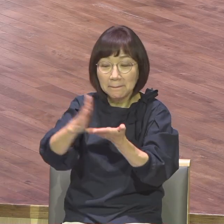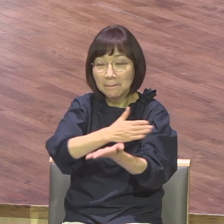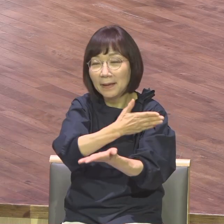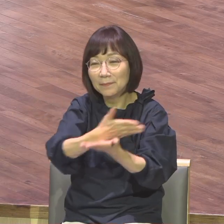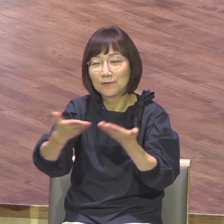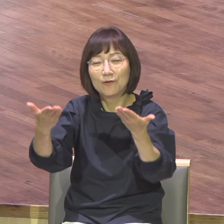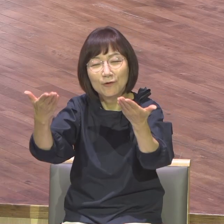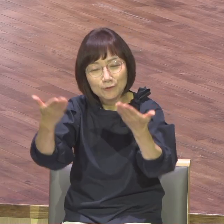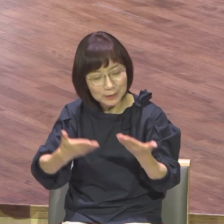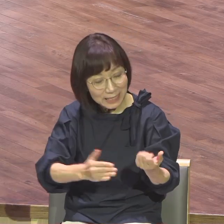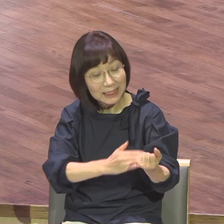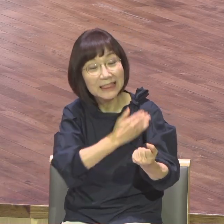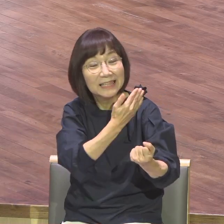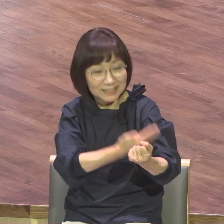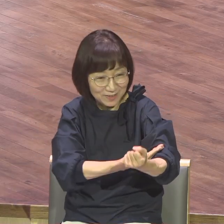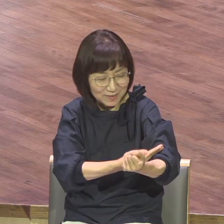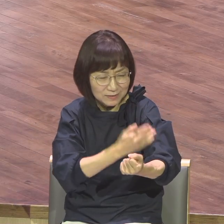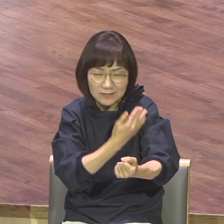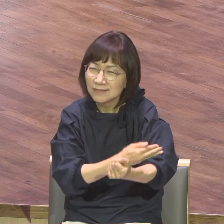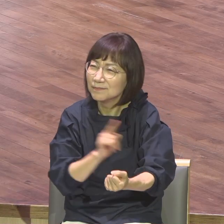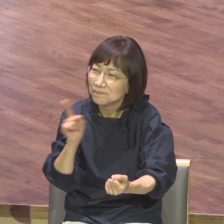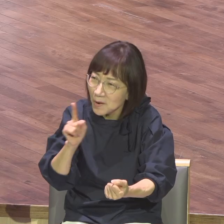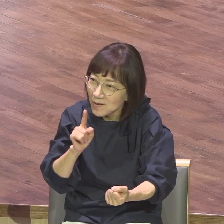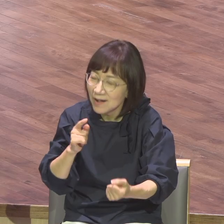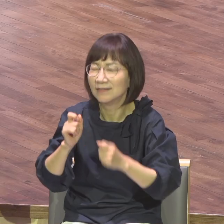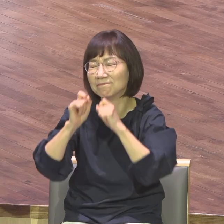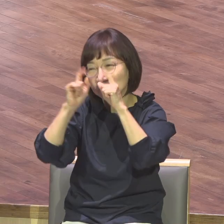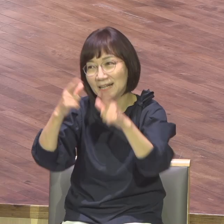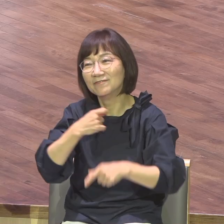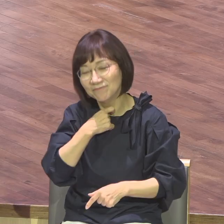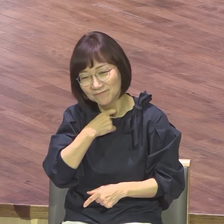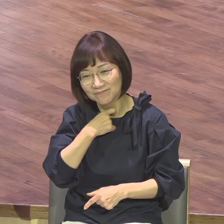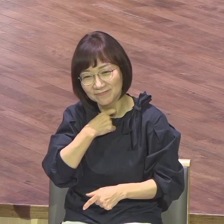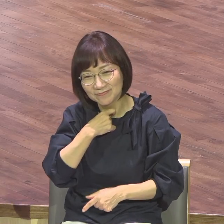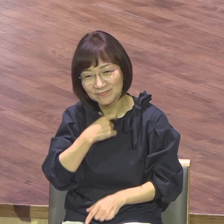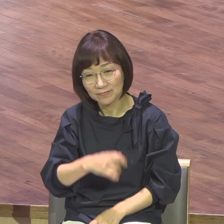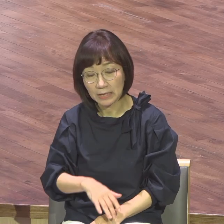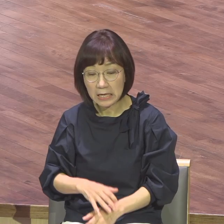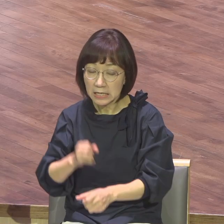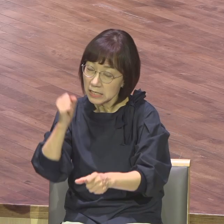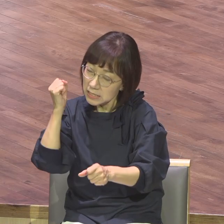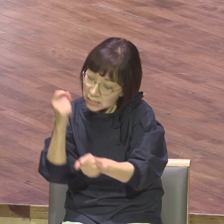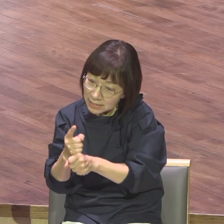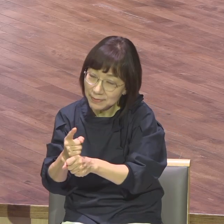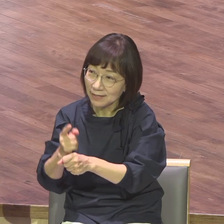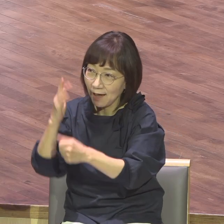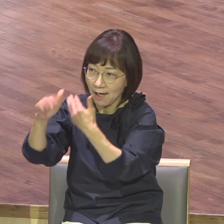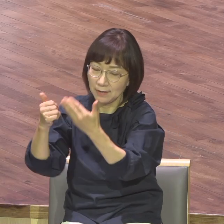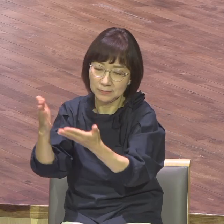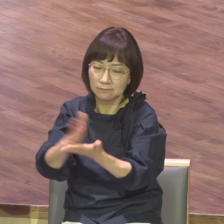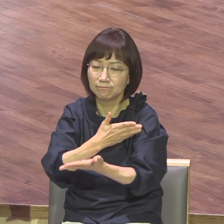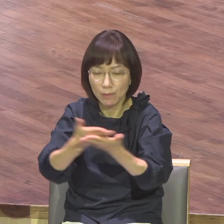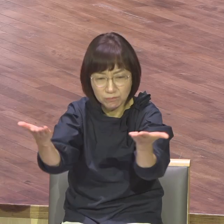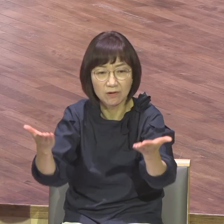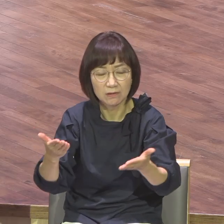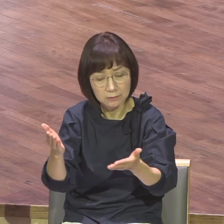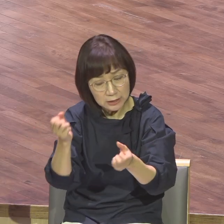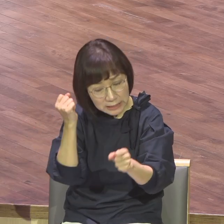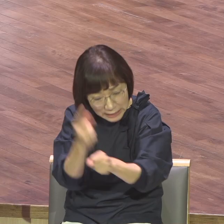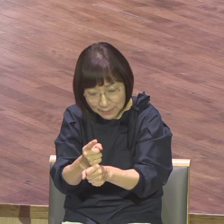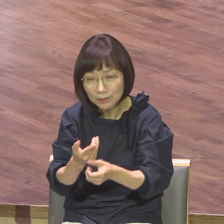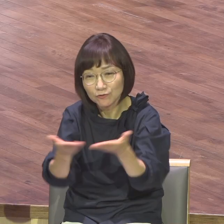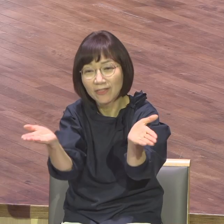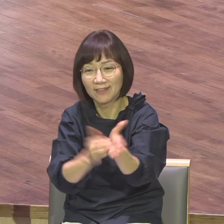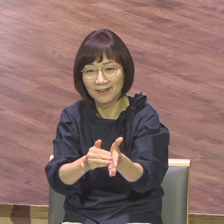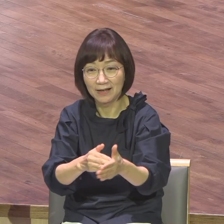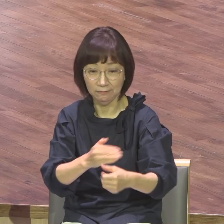아니고 우리가 열심히 하면 주는 게 아니고 이미 다 와 있다니까요. 베푸실 능력이 아니에요. 베푸신 이